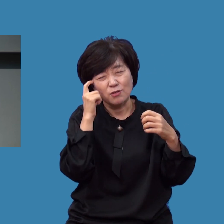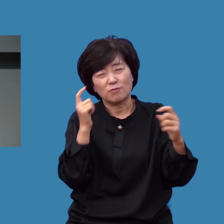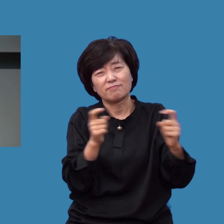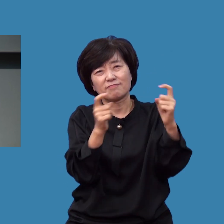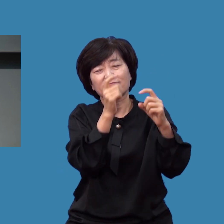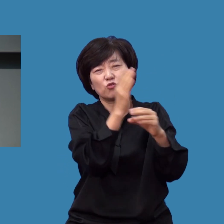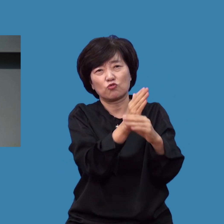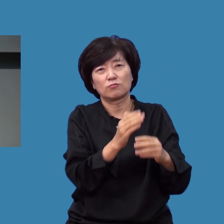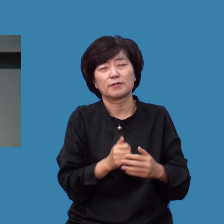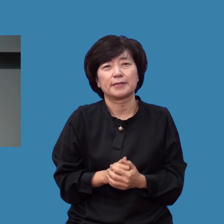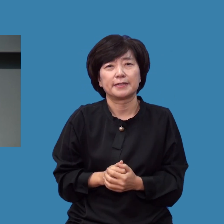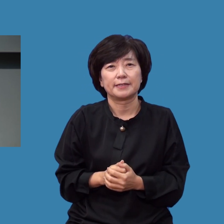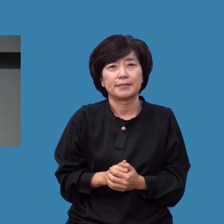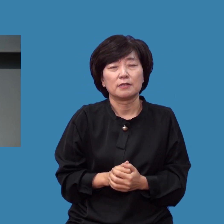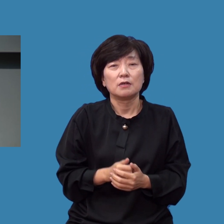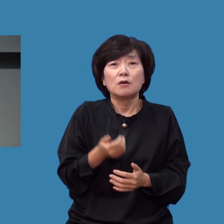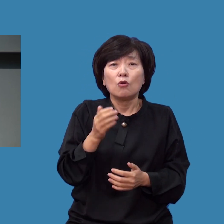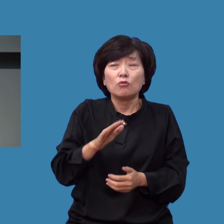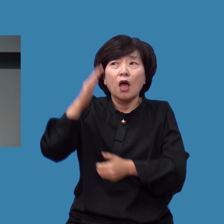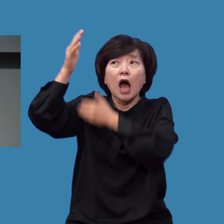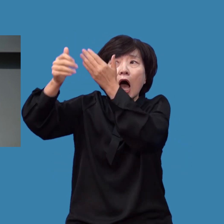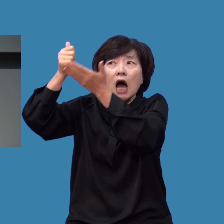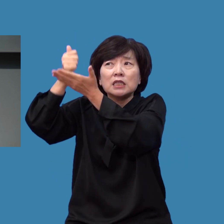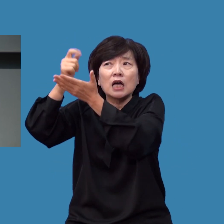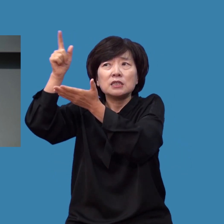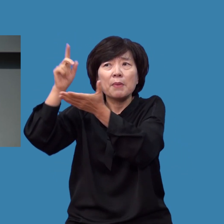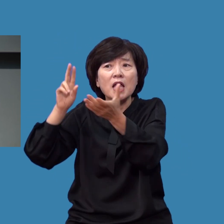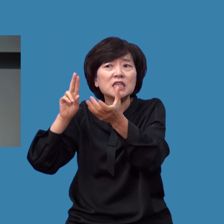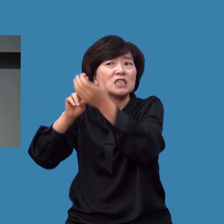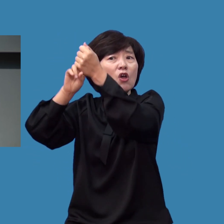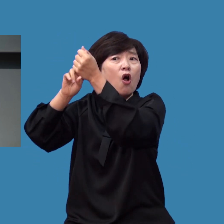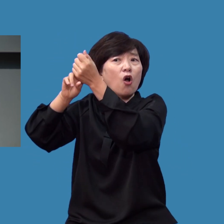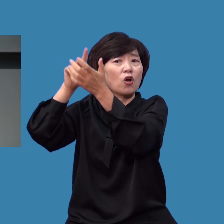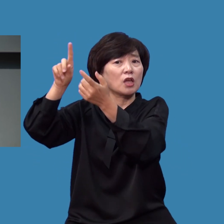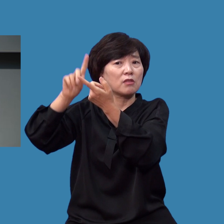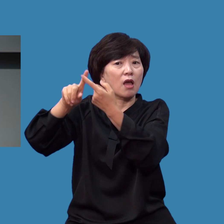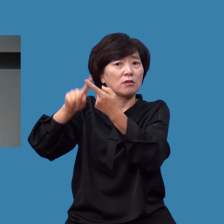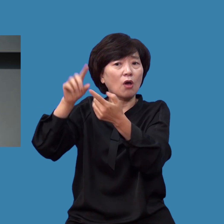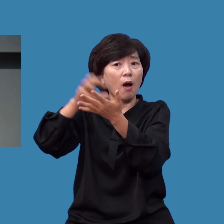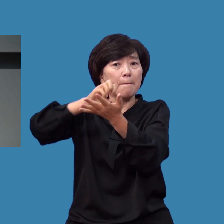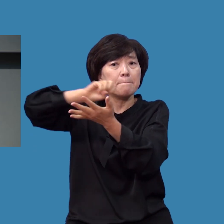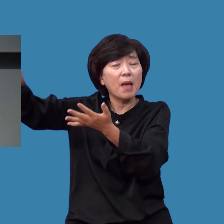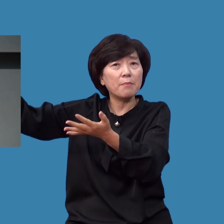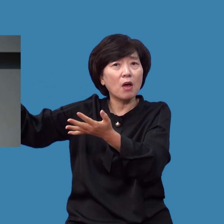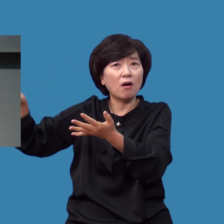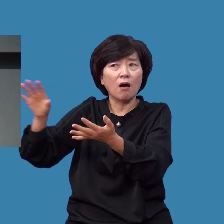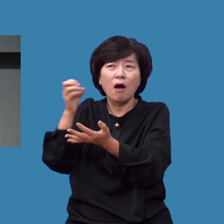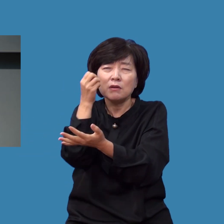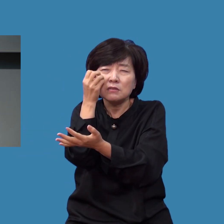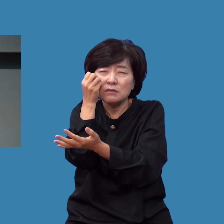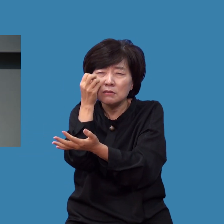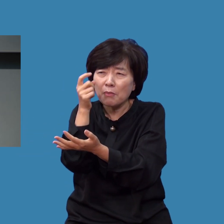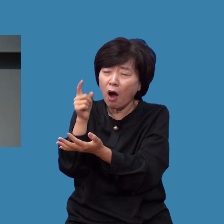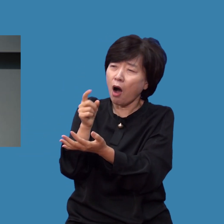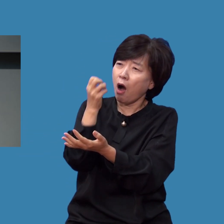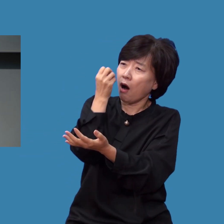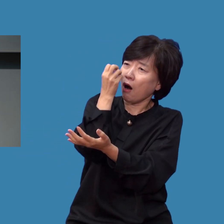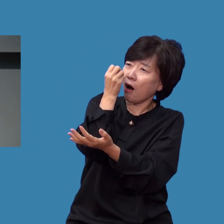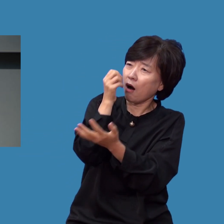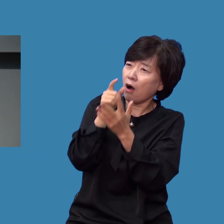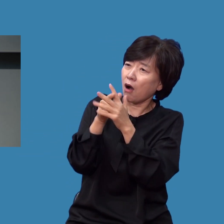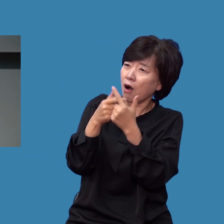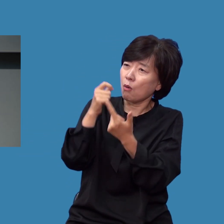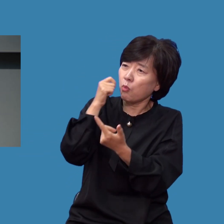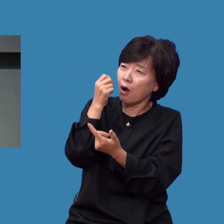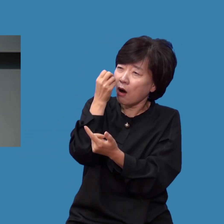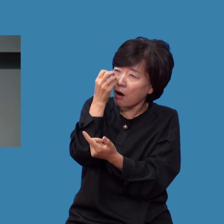이 기독교에서 초월의 요소를 모두 제외하고 나면 어떻게 될까요? 신비의 요소를 다 제외하고 나면 기독교는 더